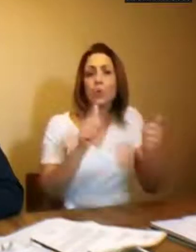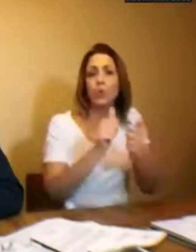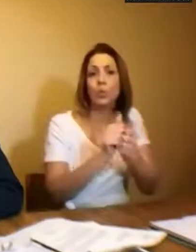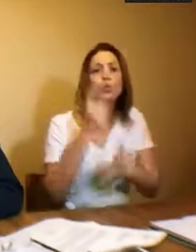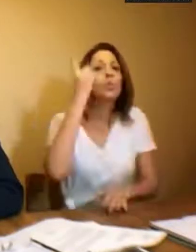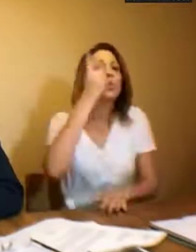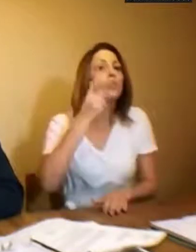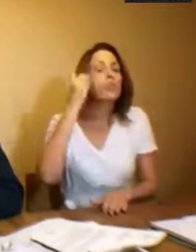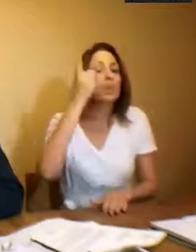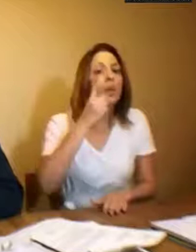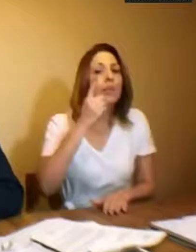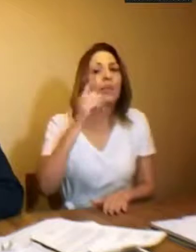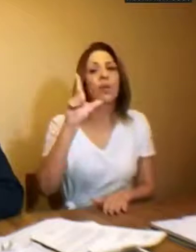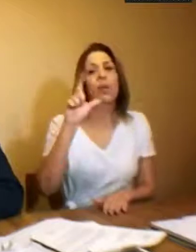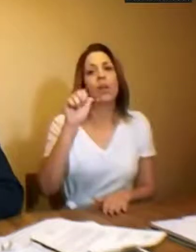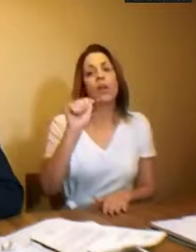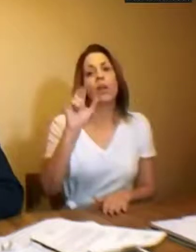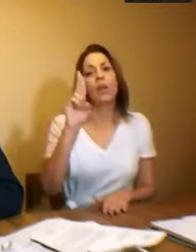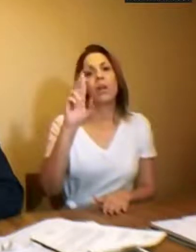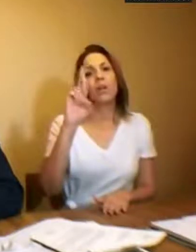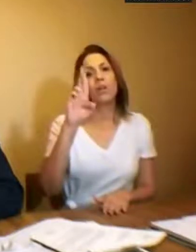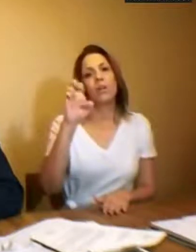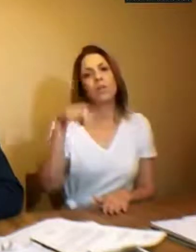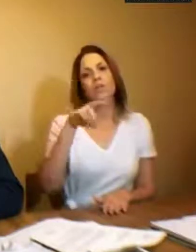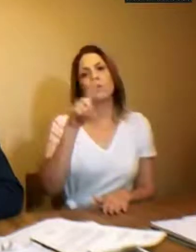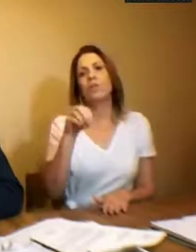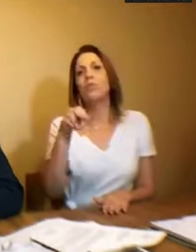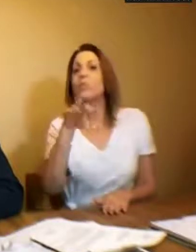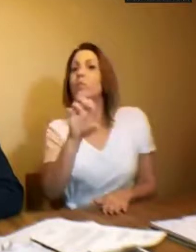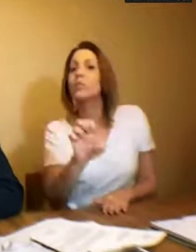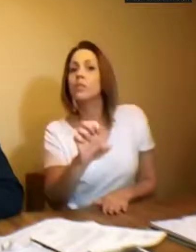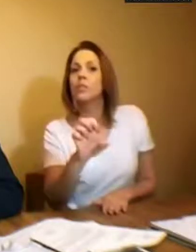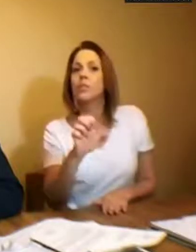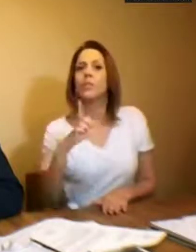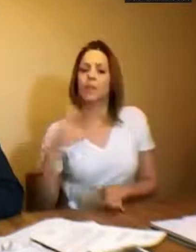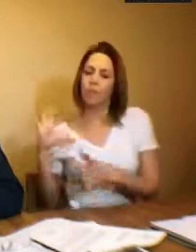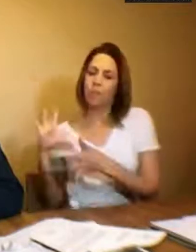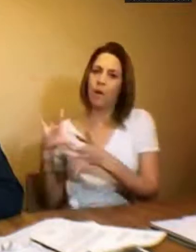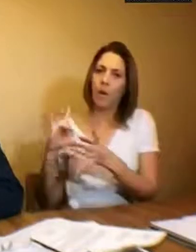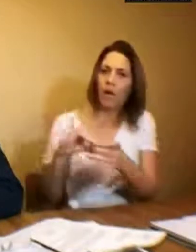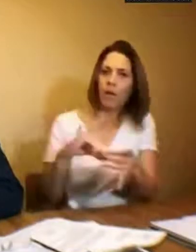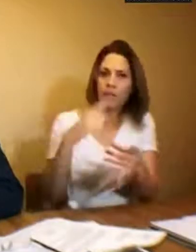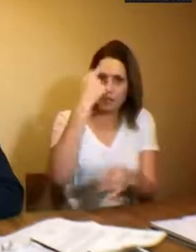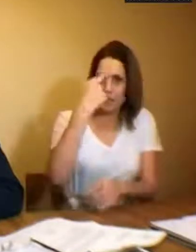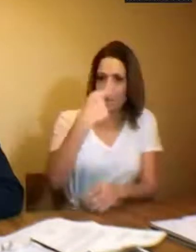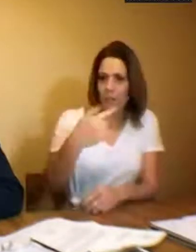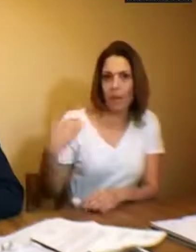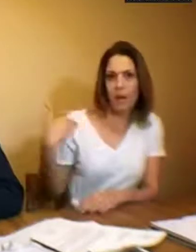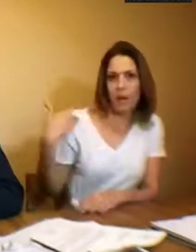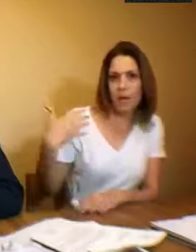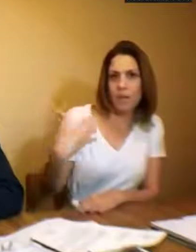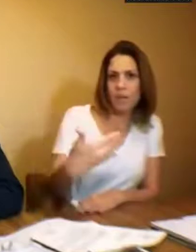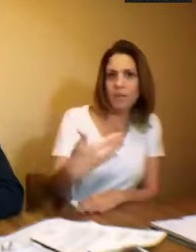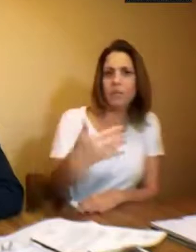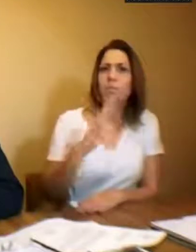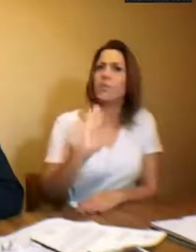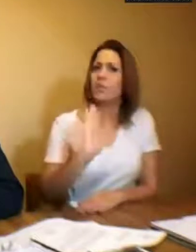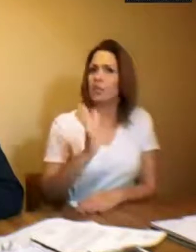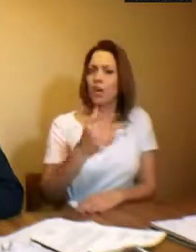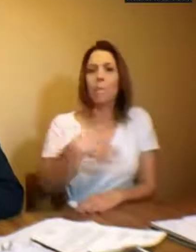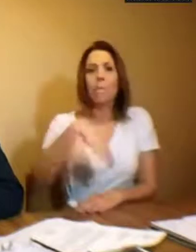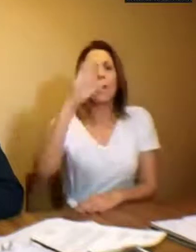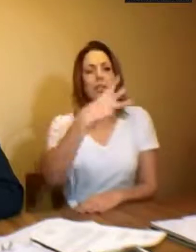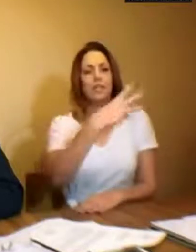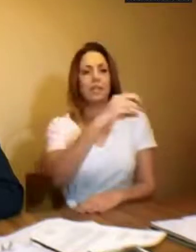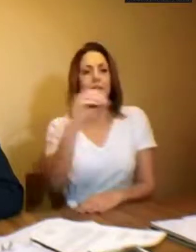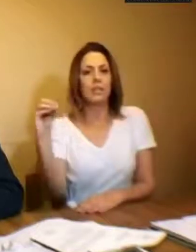Onyx Lorenzoni. Isso se consubstanciou ao longo das últimas semanas. Mais de 300 parlamentares das